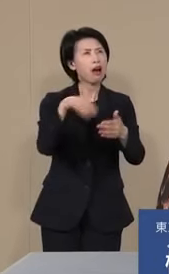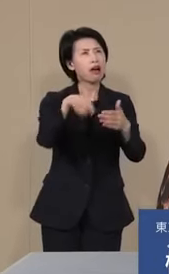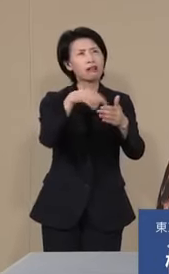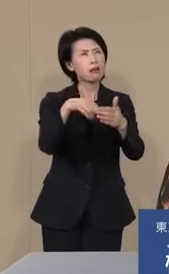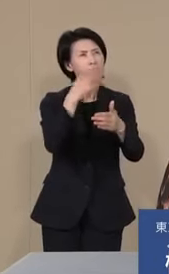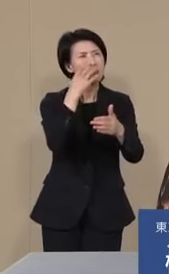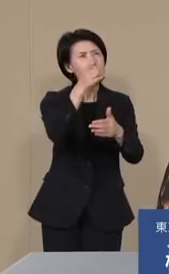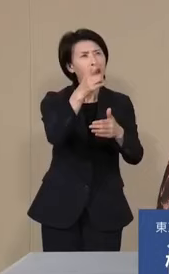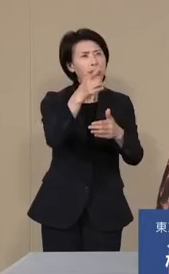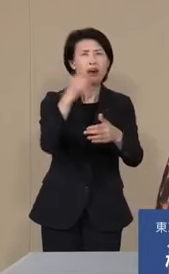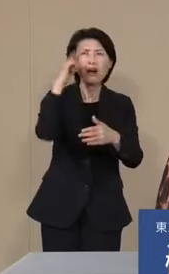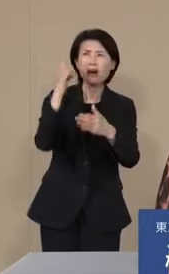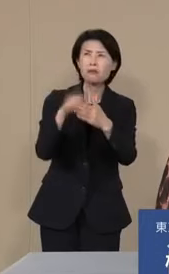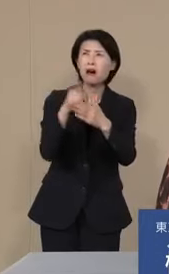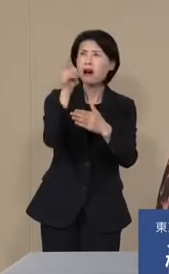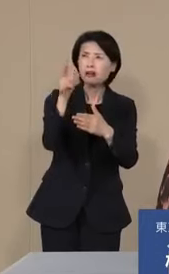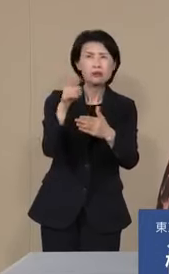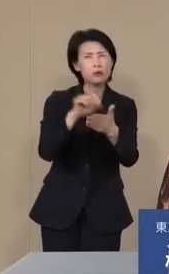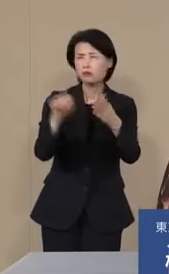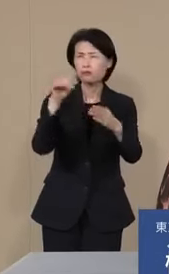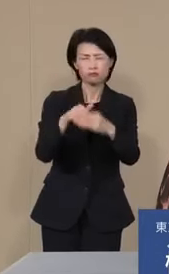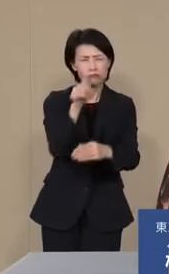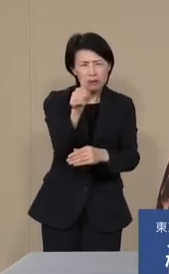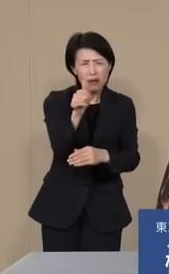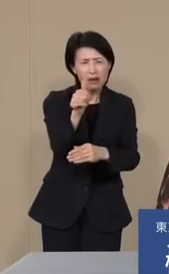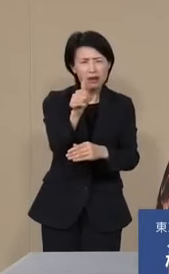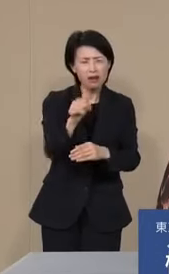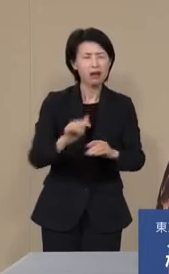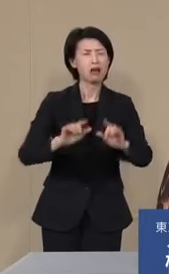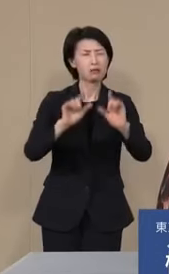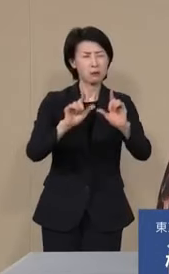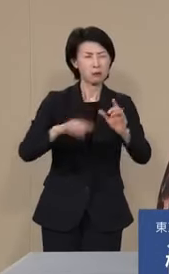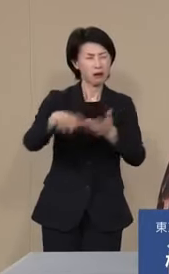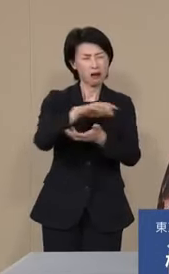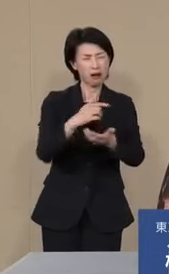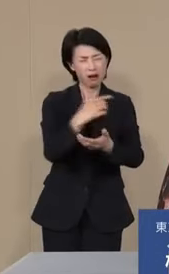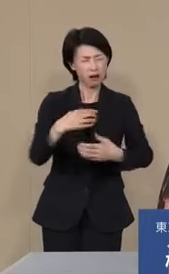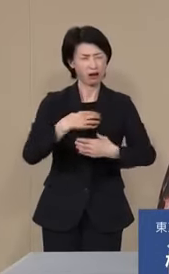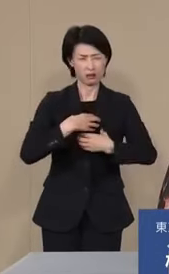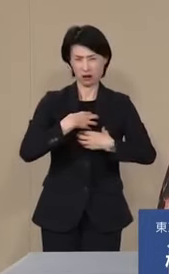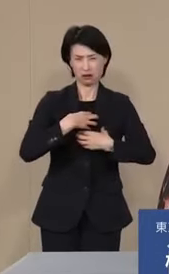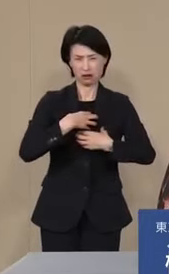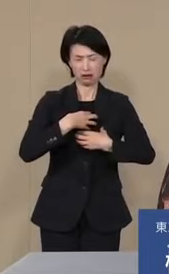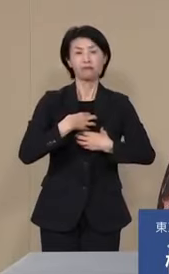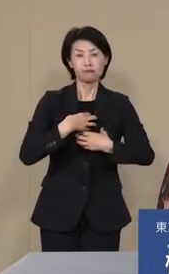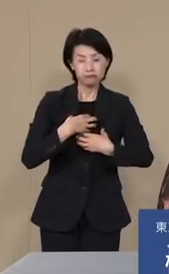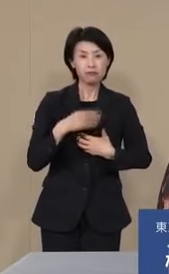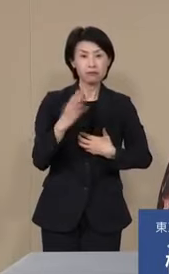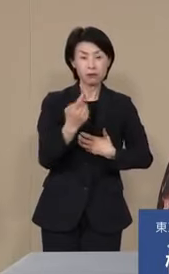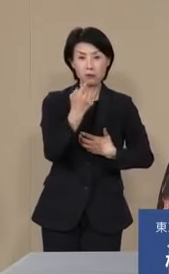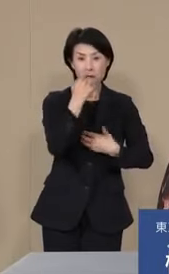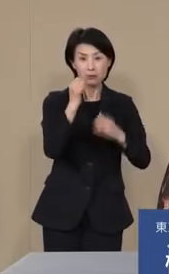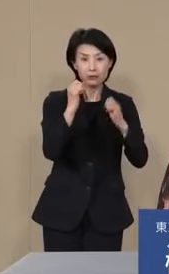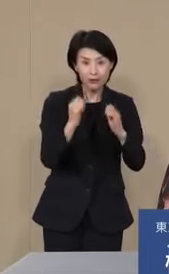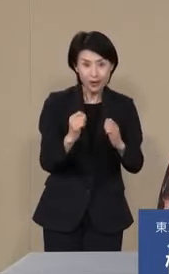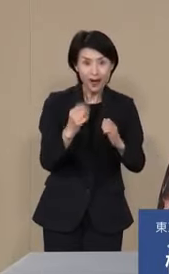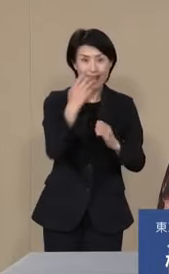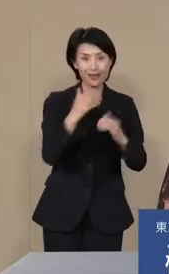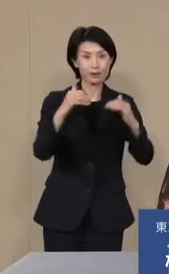は投票しないでくれ俺たちの投票がめちゃくちゃになるぞそんな俺は今渋谷にある